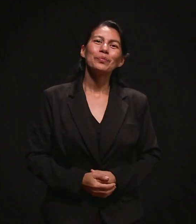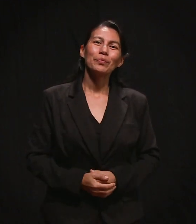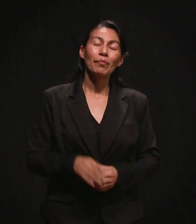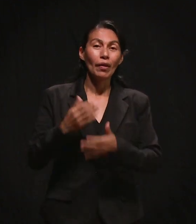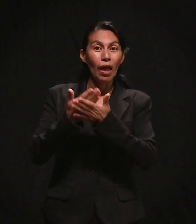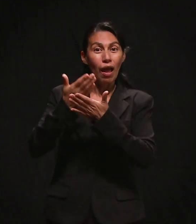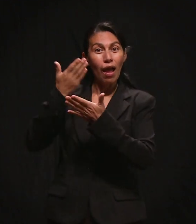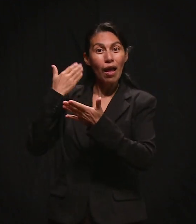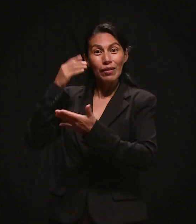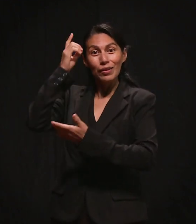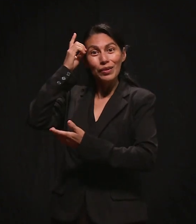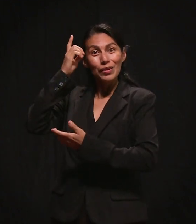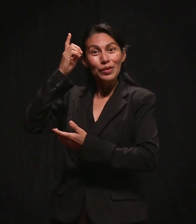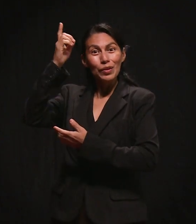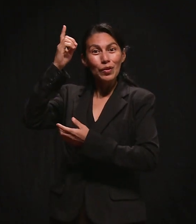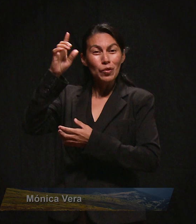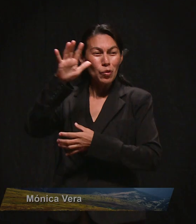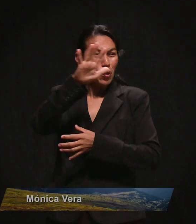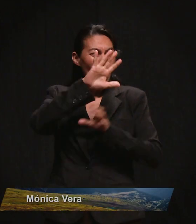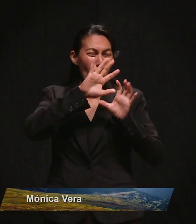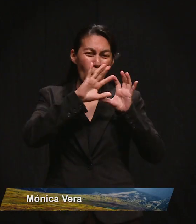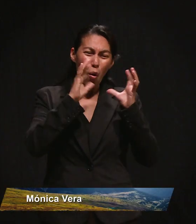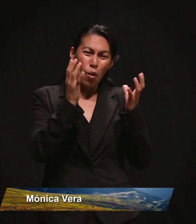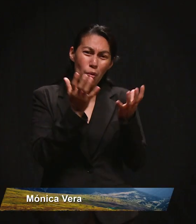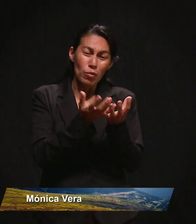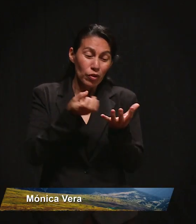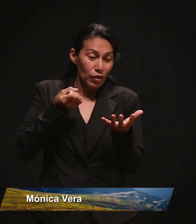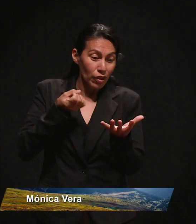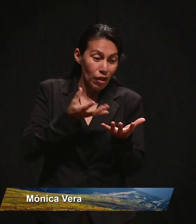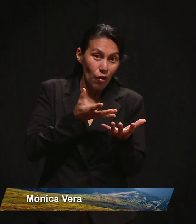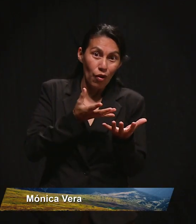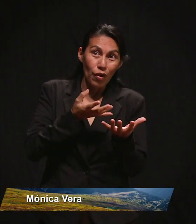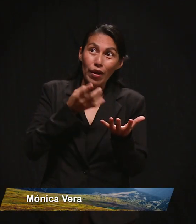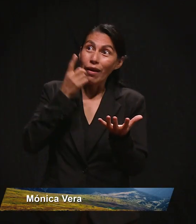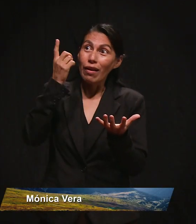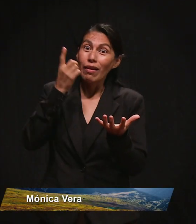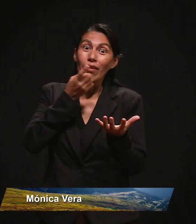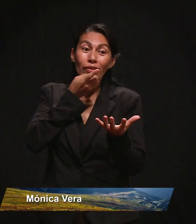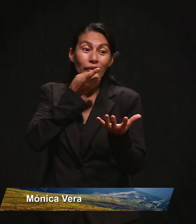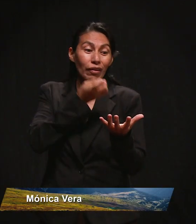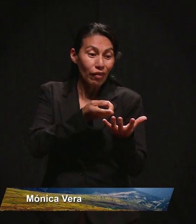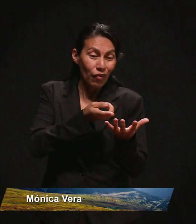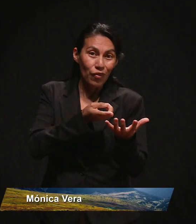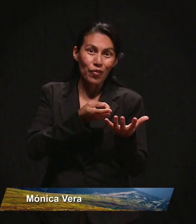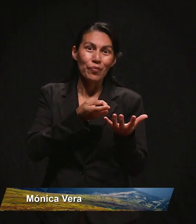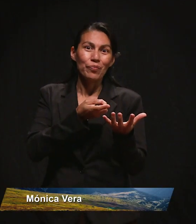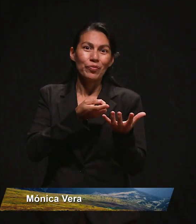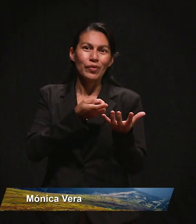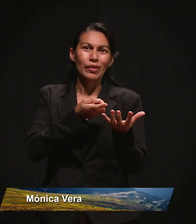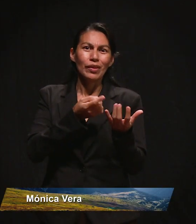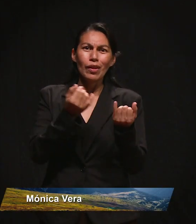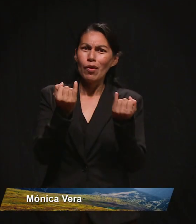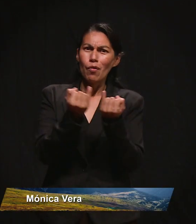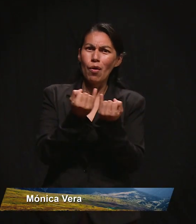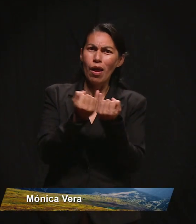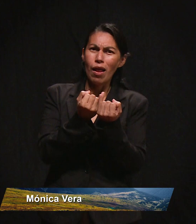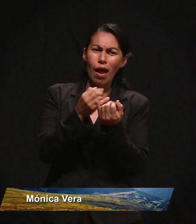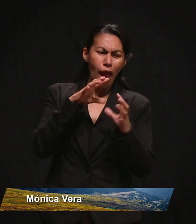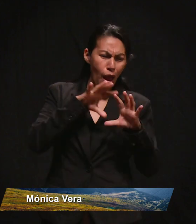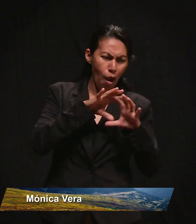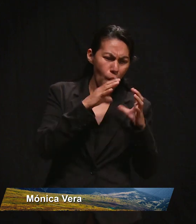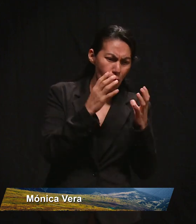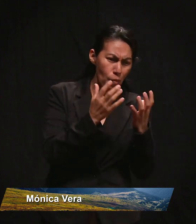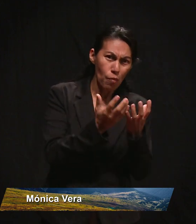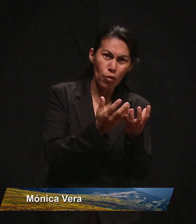Cuando Dios creó todo, lo creó por su palabra. Así que Dios interviene en el mundo natural tanto como en